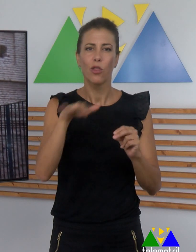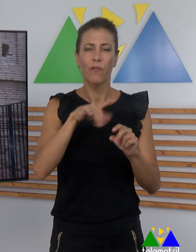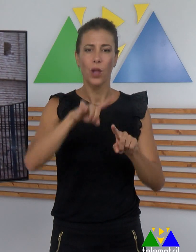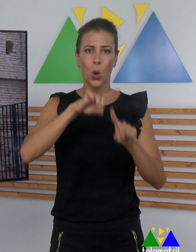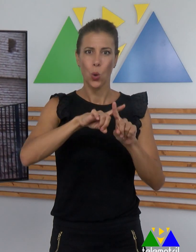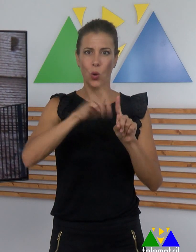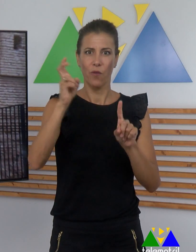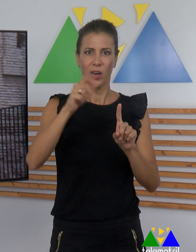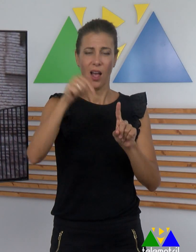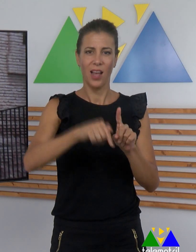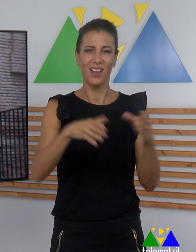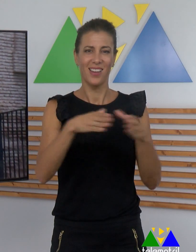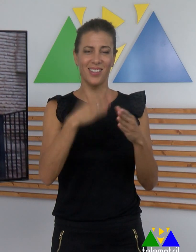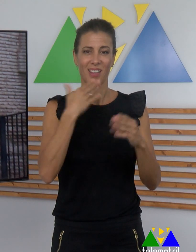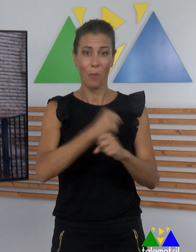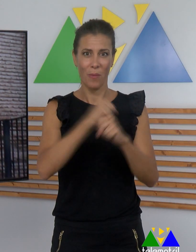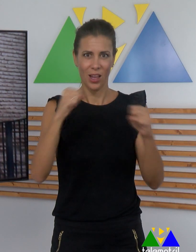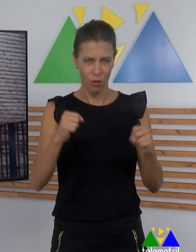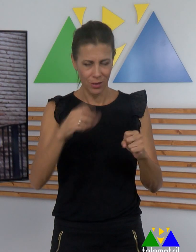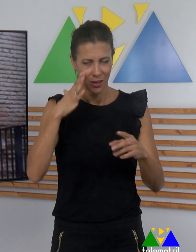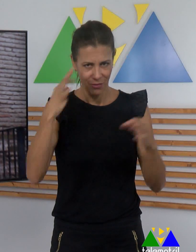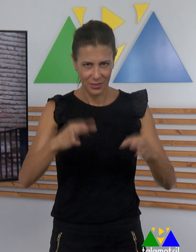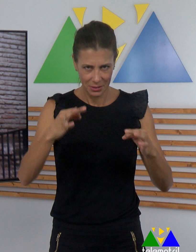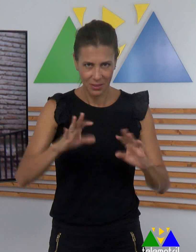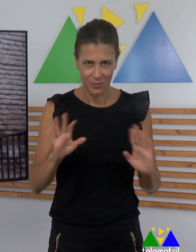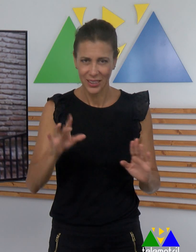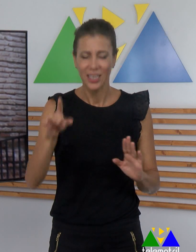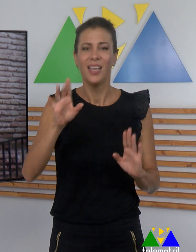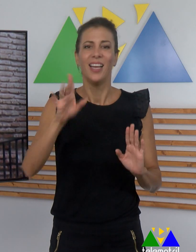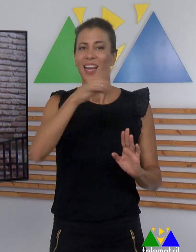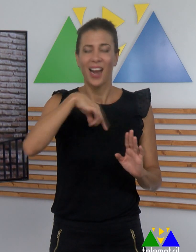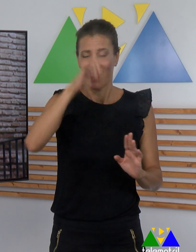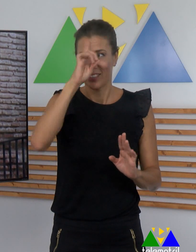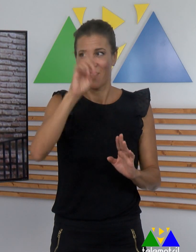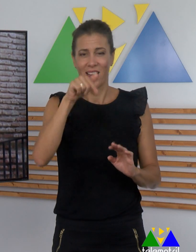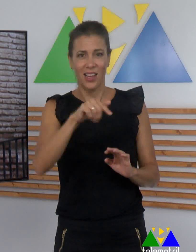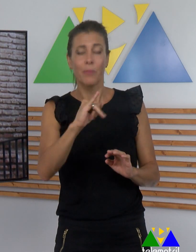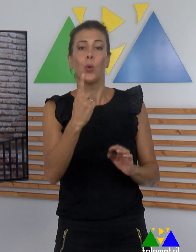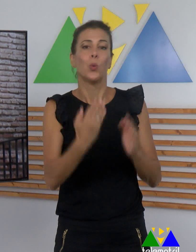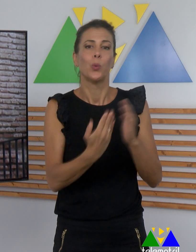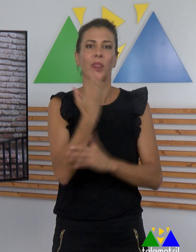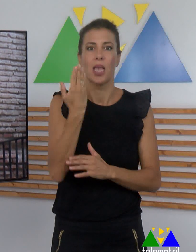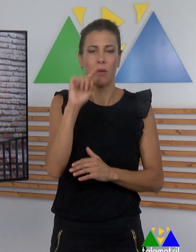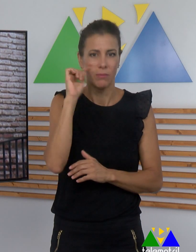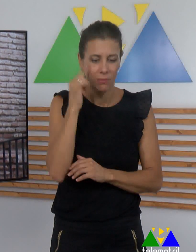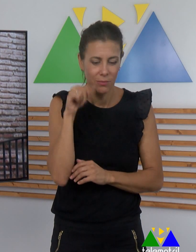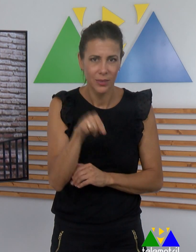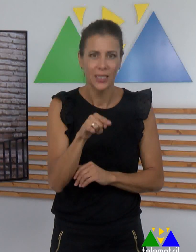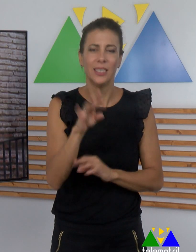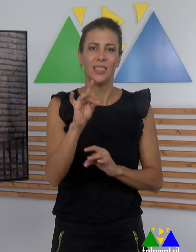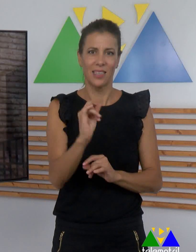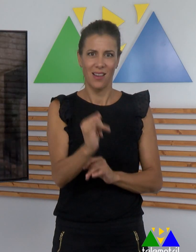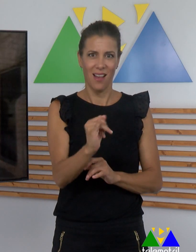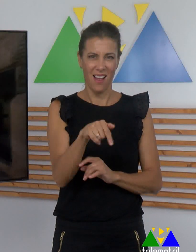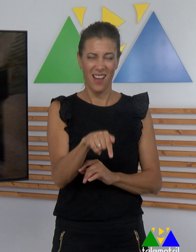Ánimas de la iglesia mayor, y efectivamente nadie sabía que estaba, y un día pues la descubrimos que sí, que estaba.